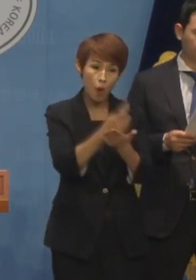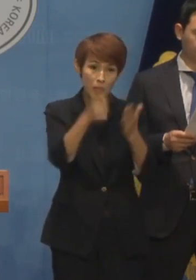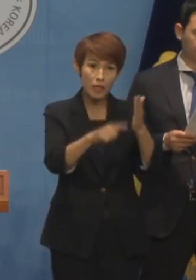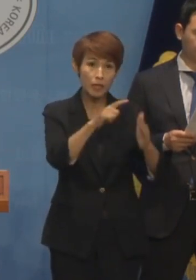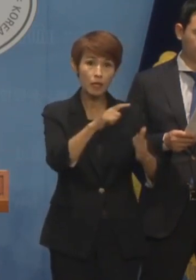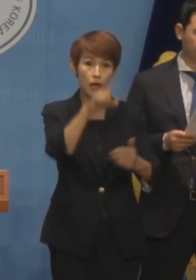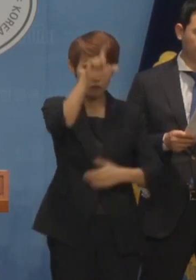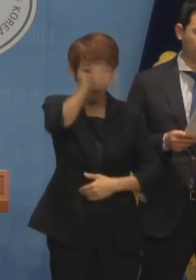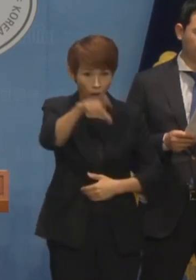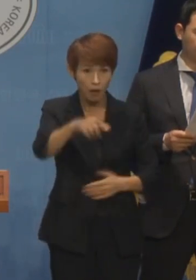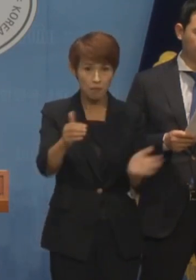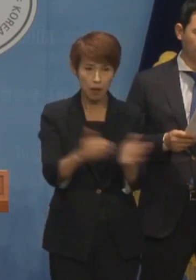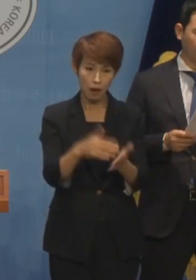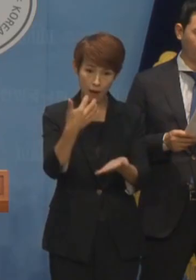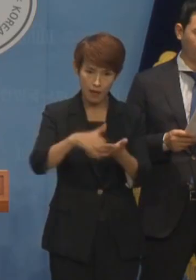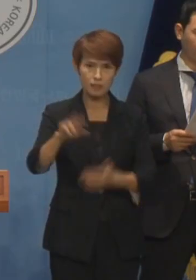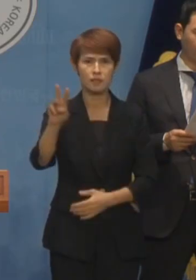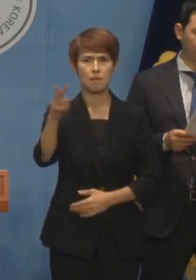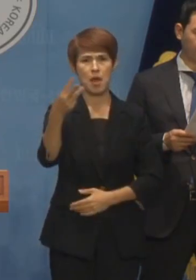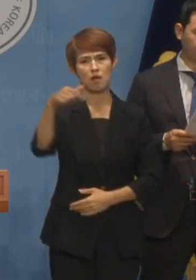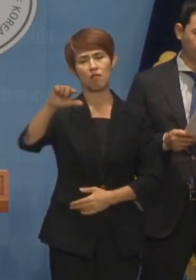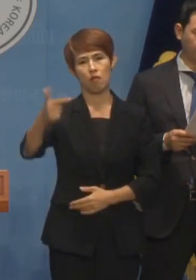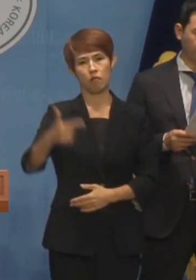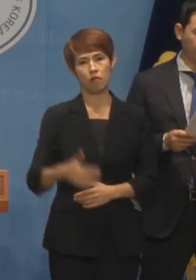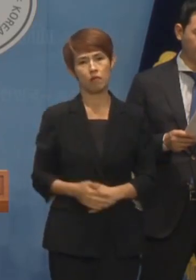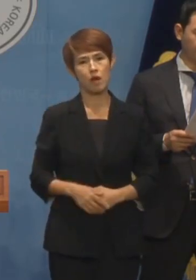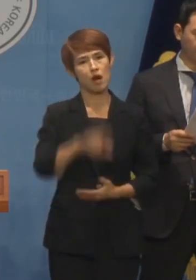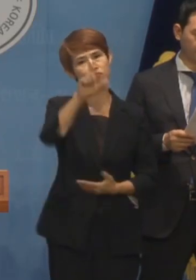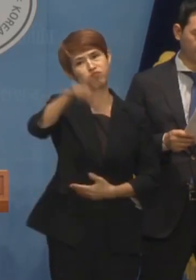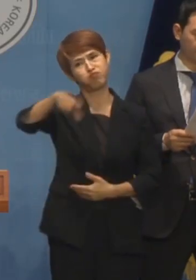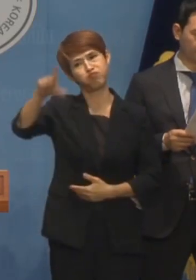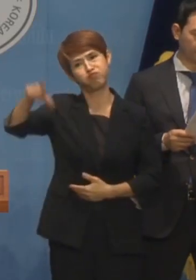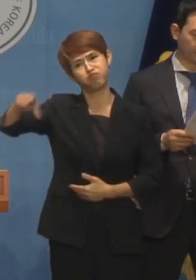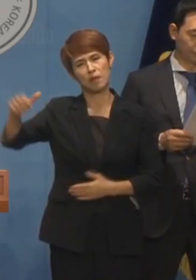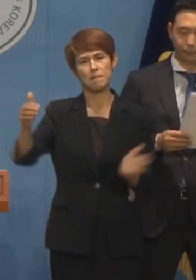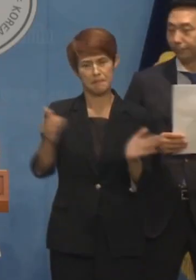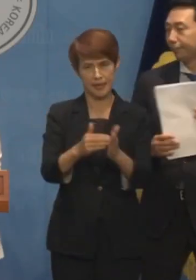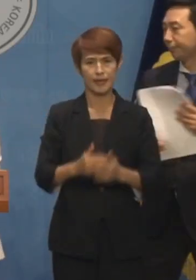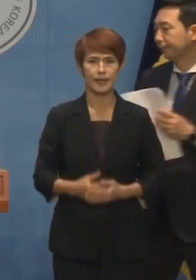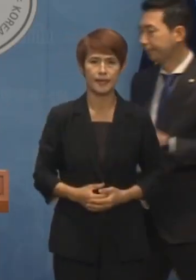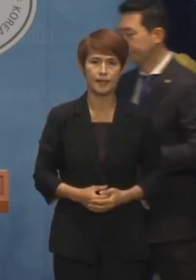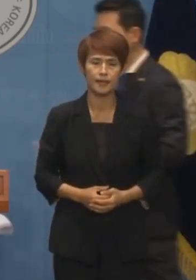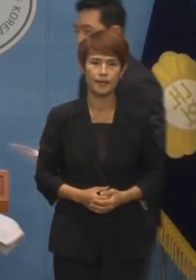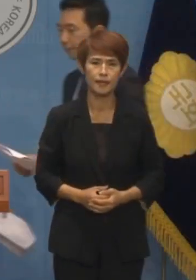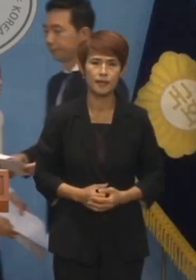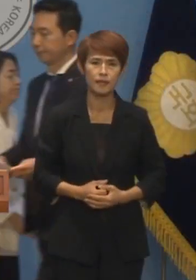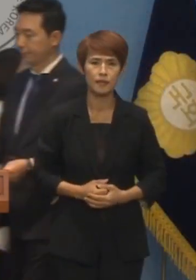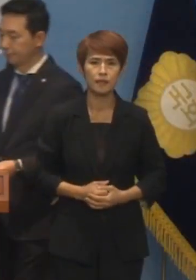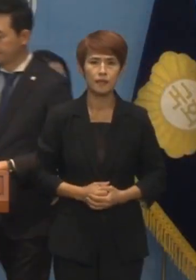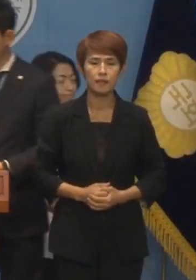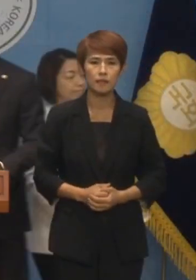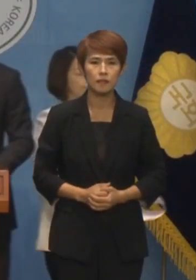300건이 넘는다. 사치스럽게 긁었고 치졸하게 챙겼다.